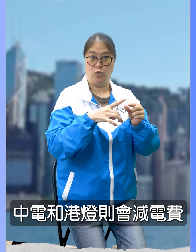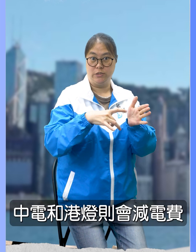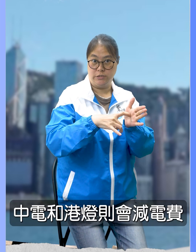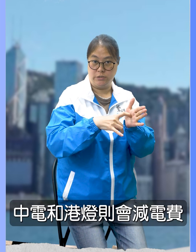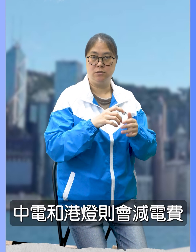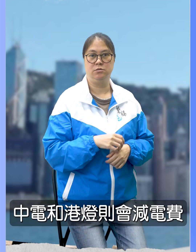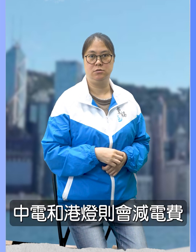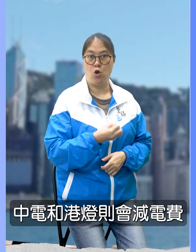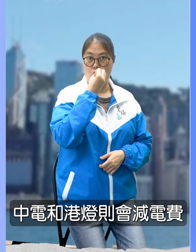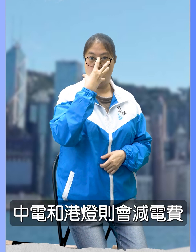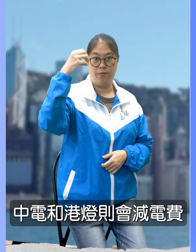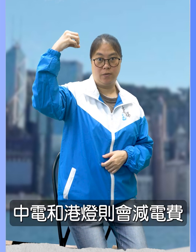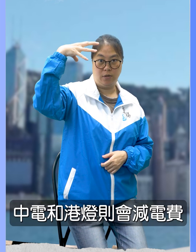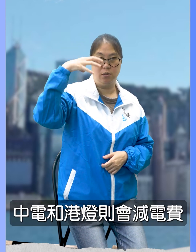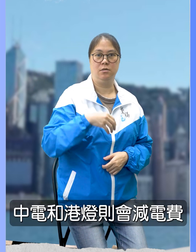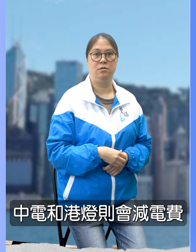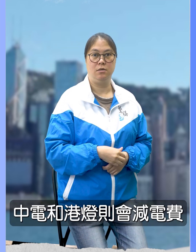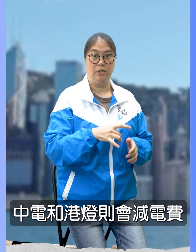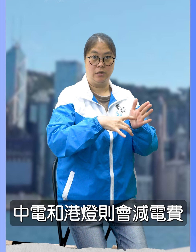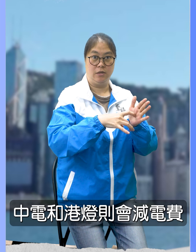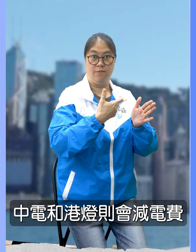中電同港燈則會減電費。